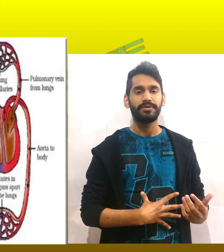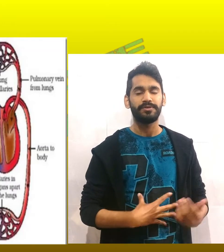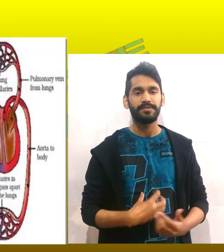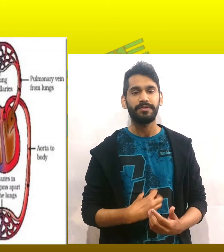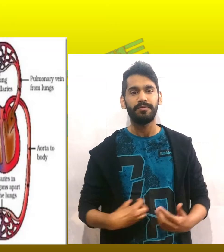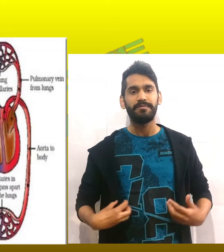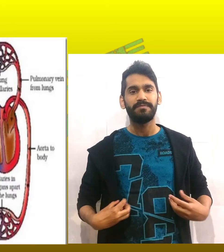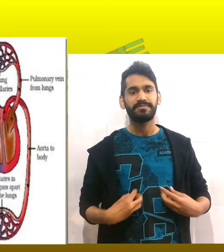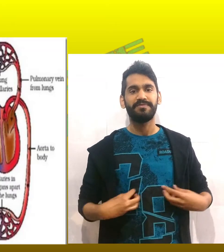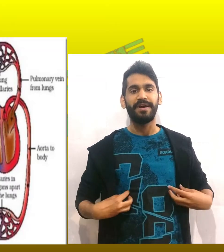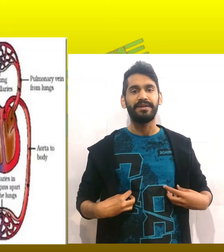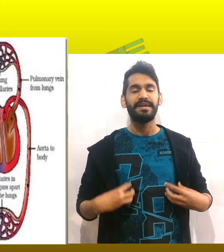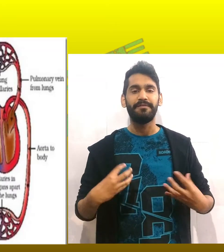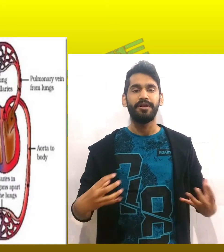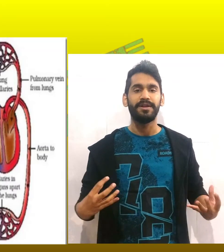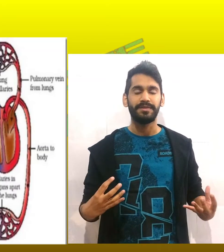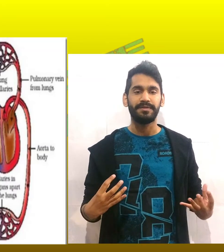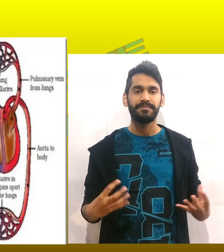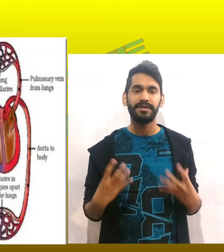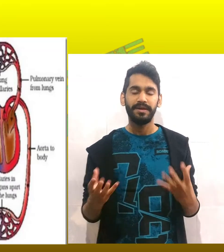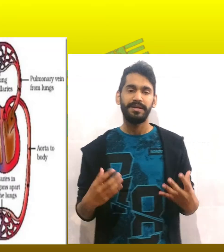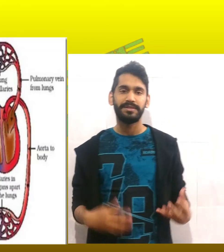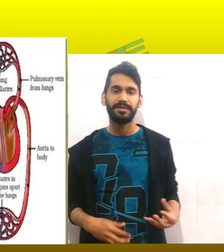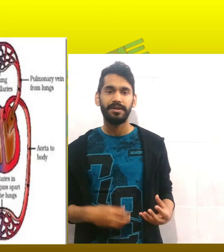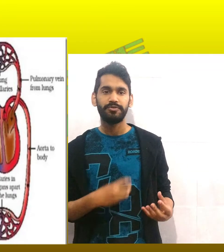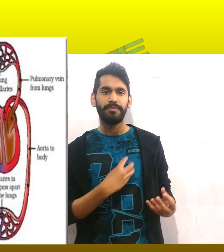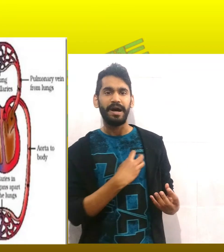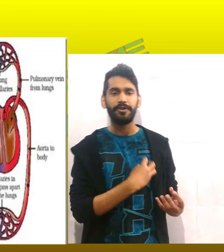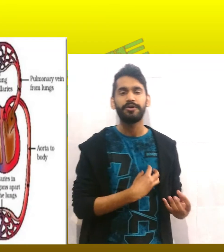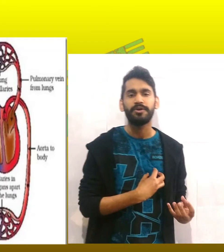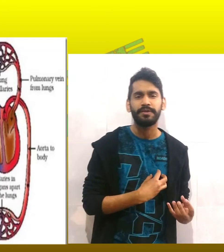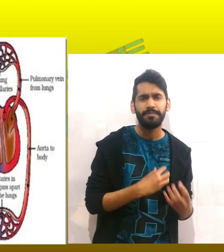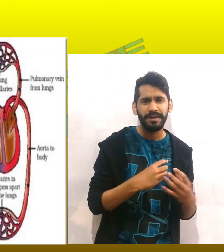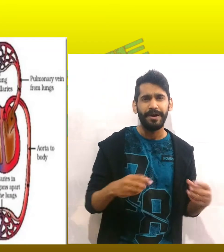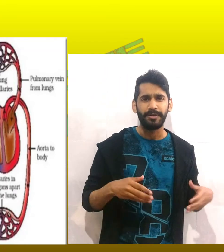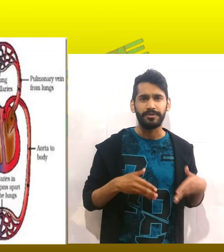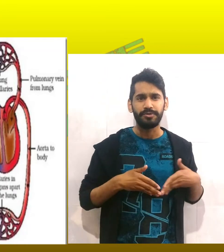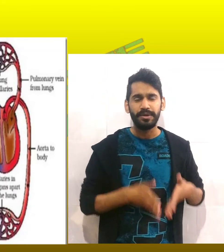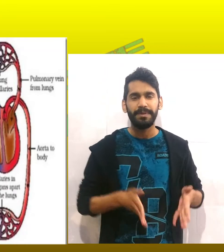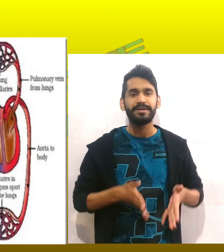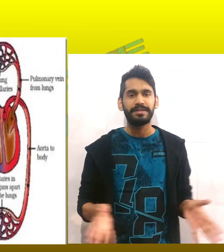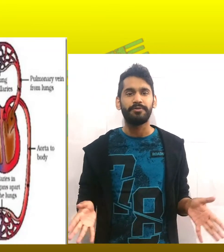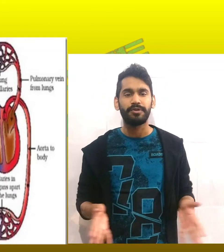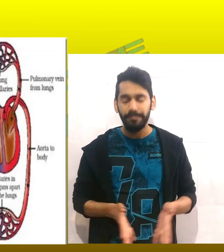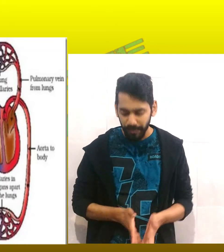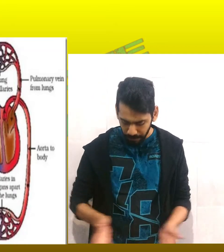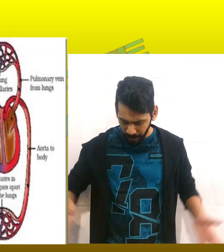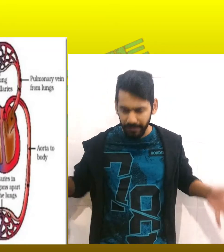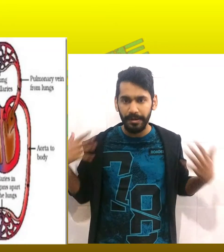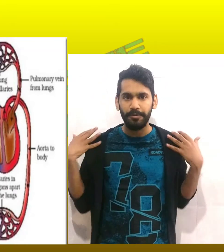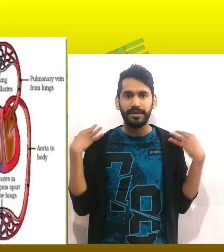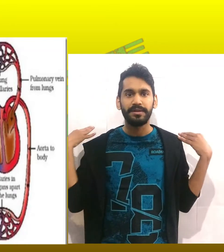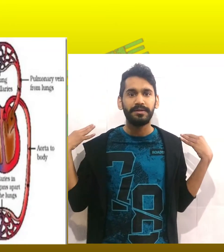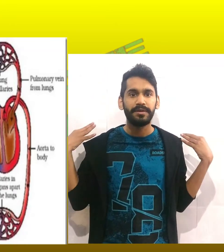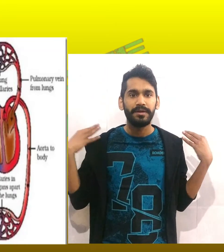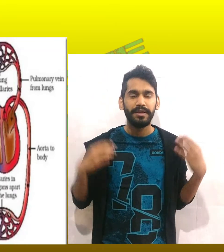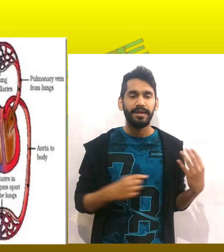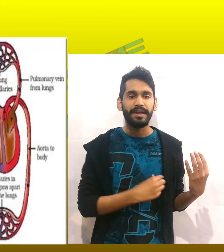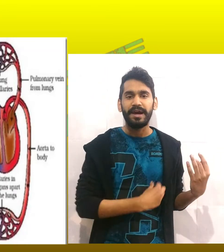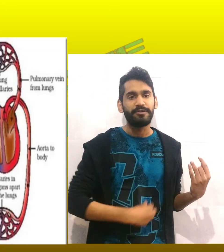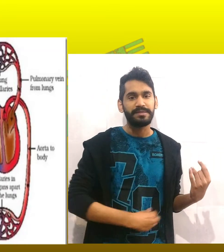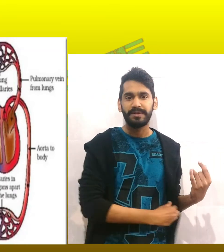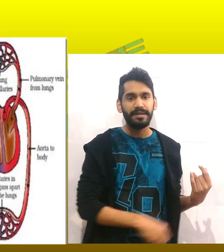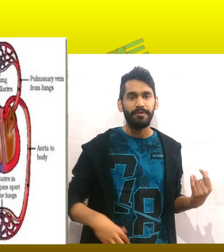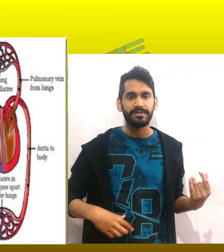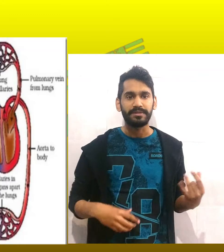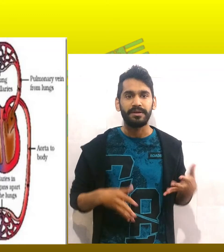फर्दर ब्रोंकियोल्स, और फिर फाइनली एल्वियोलाई जाते हैं। इसी तरह जो आयोटा होता है वो भी डिवाइड होता है छोटे छोटे ब्रांचिंग आउट, क्योंकि पूरी बॉडी में ब्लड पहुँचाना है ना,